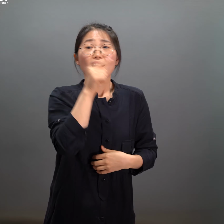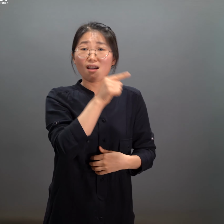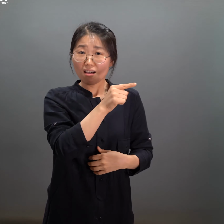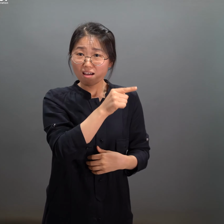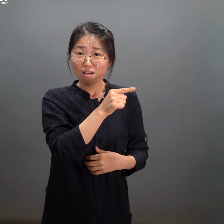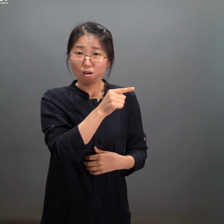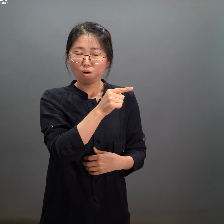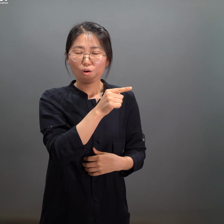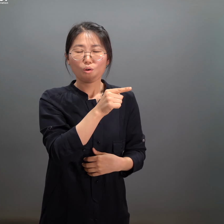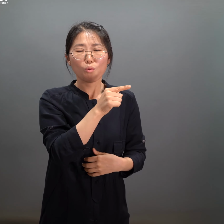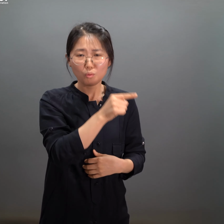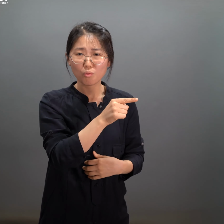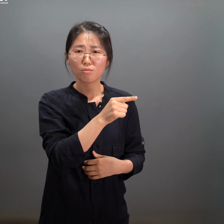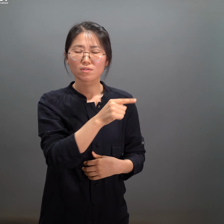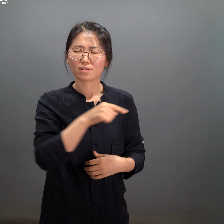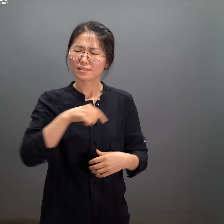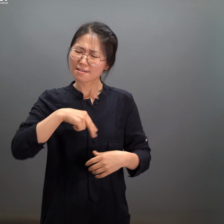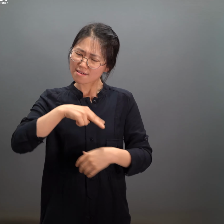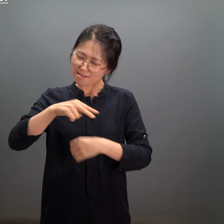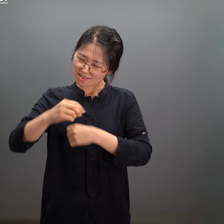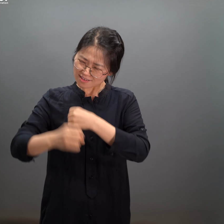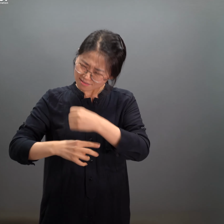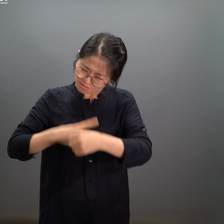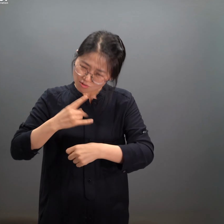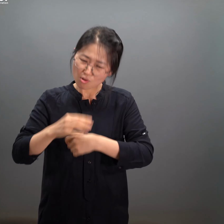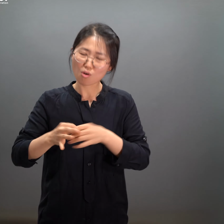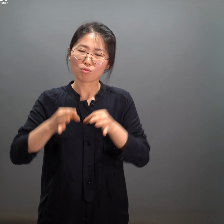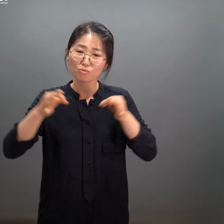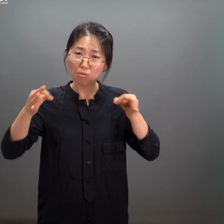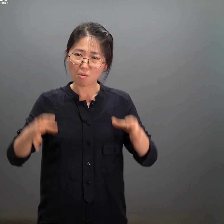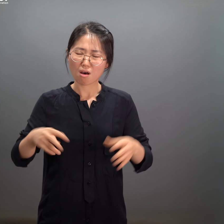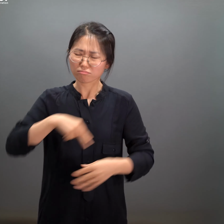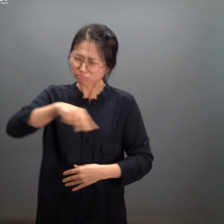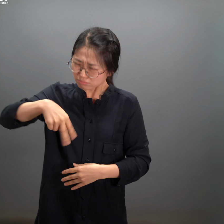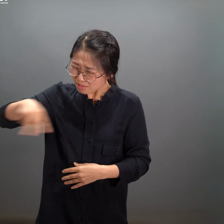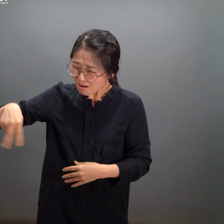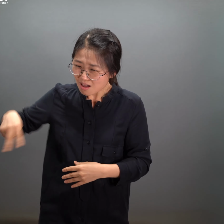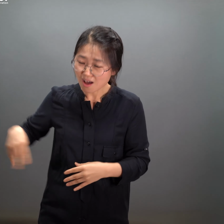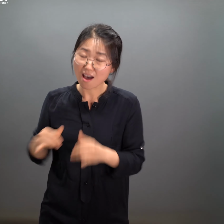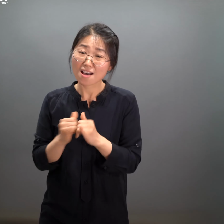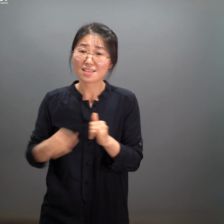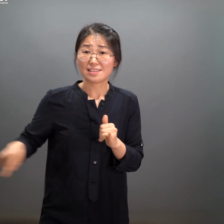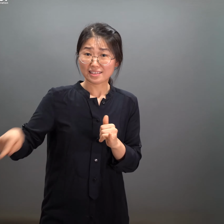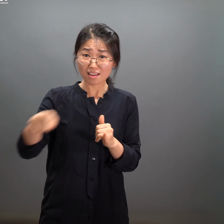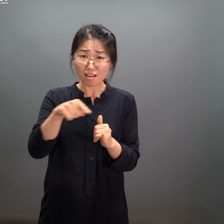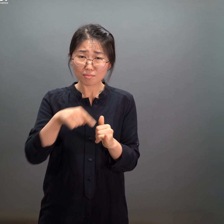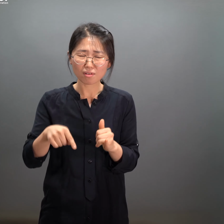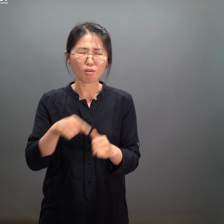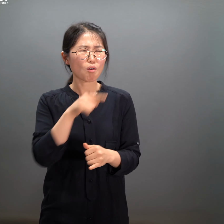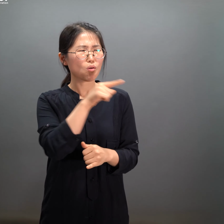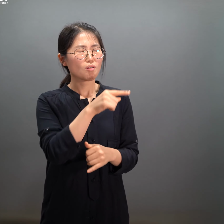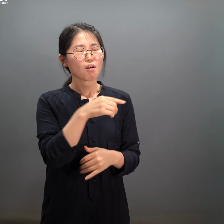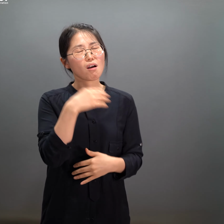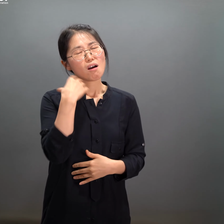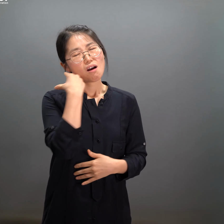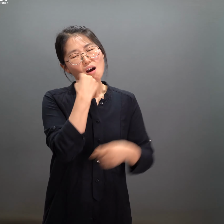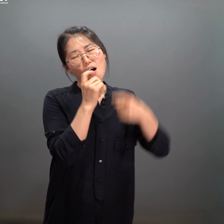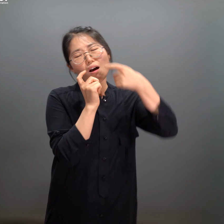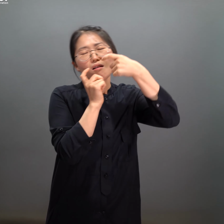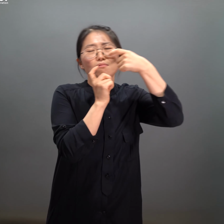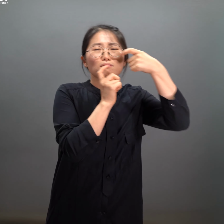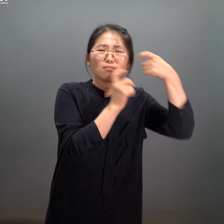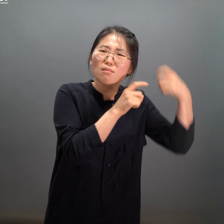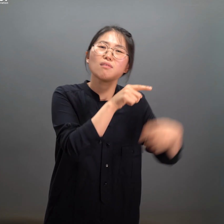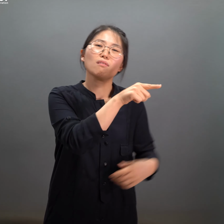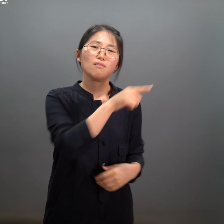생기니까요. 십수년을 떠돌이 생활하던 출애굽한 사람들에게 이거는 아주 매력적인